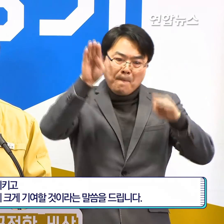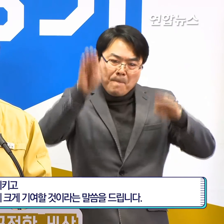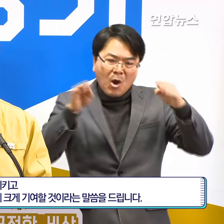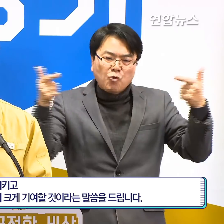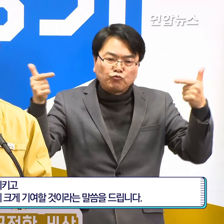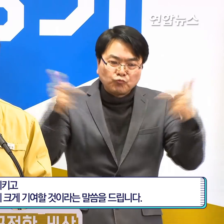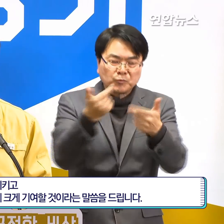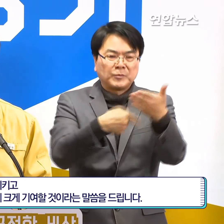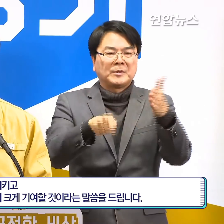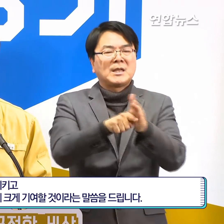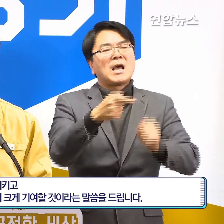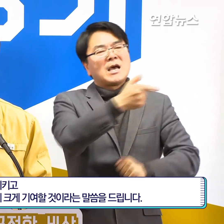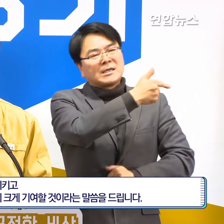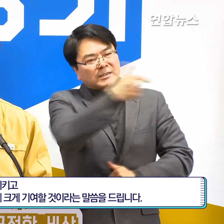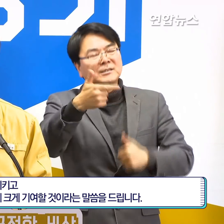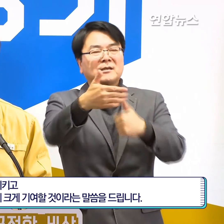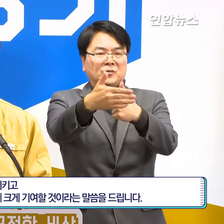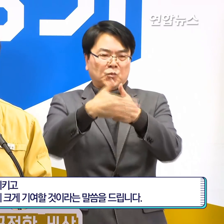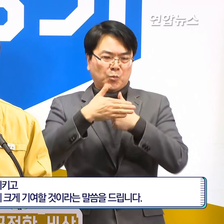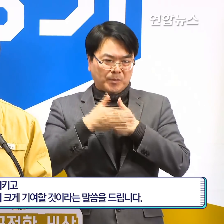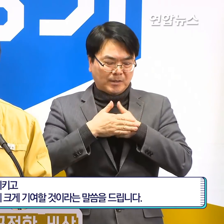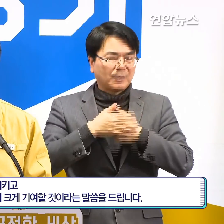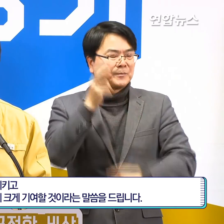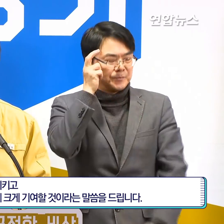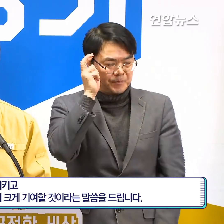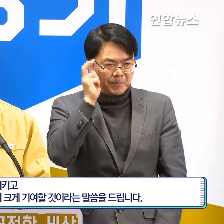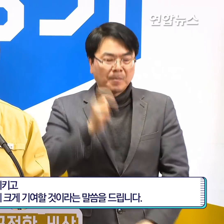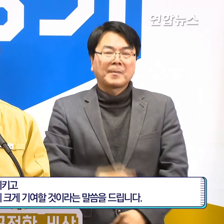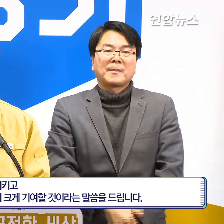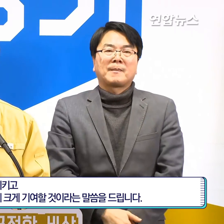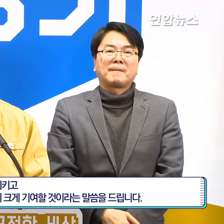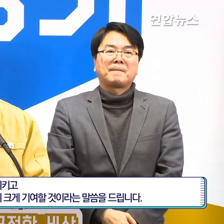줄이는 데 크게 기여할 것이라는 말씀을 드립니다.